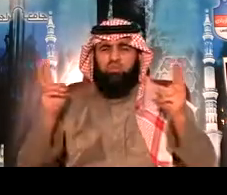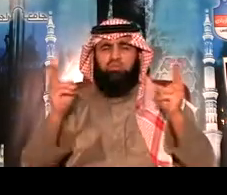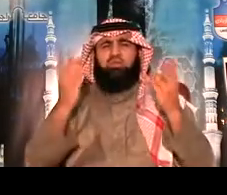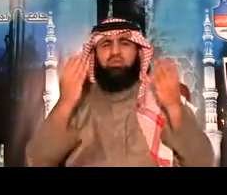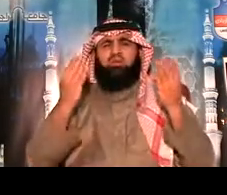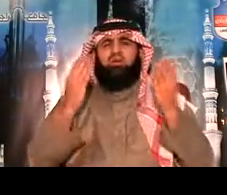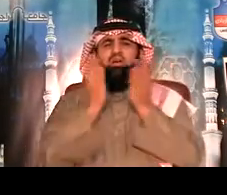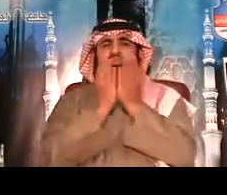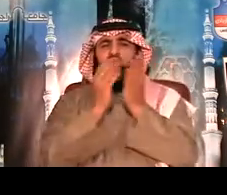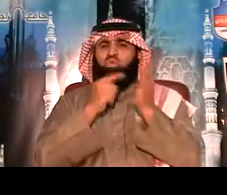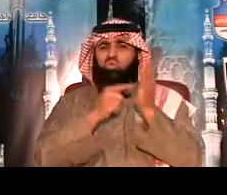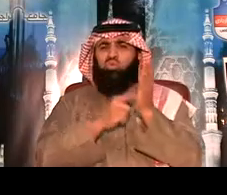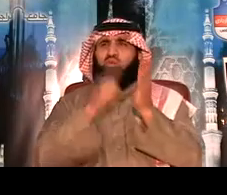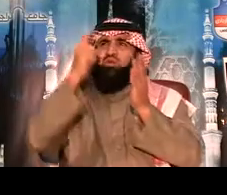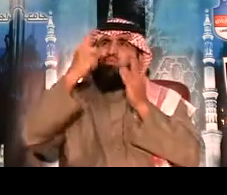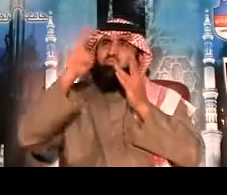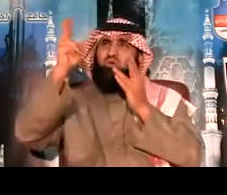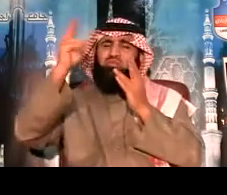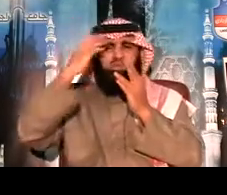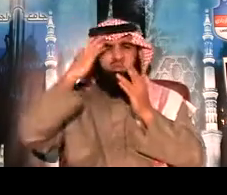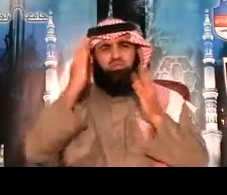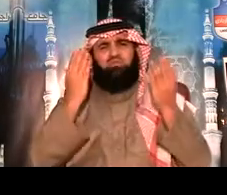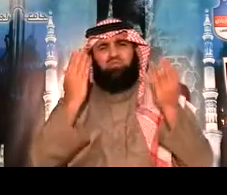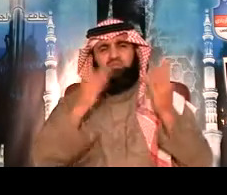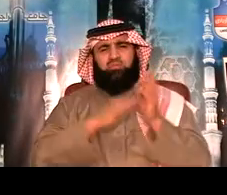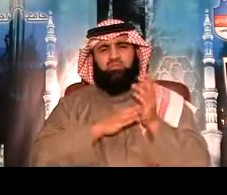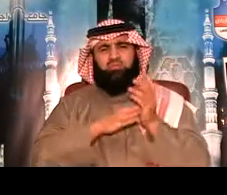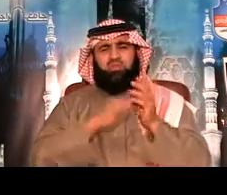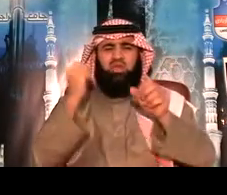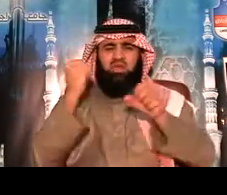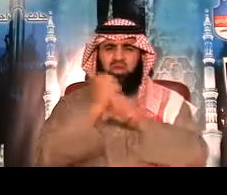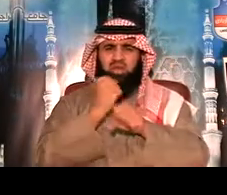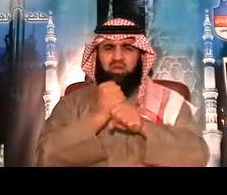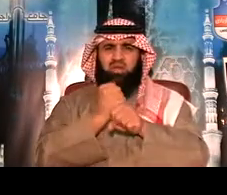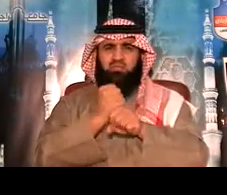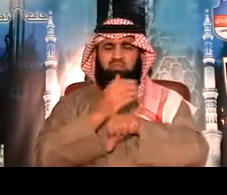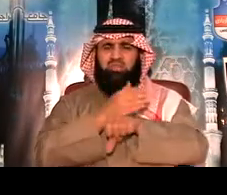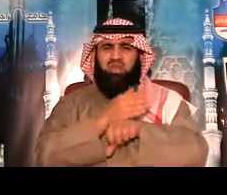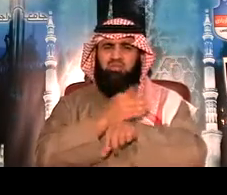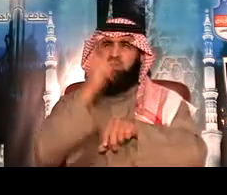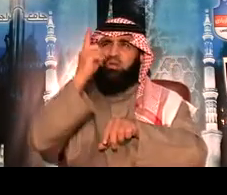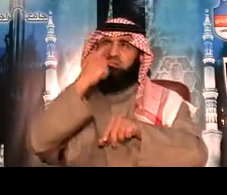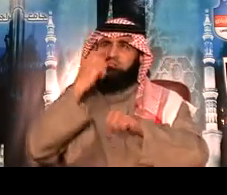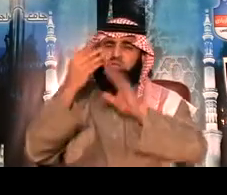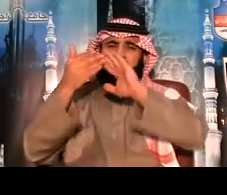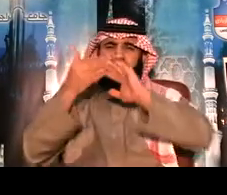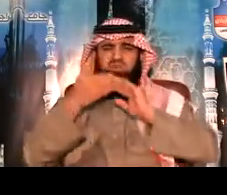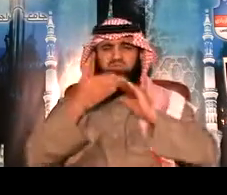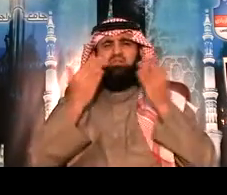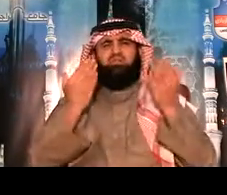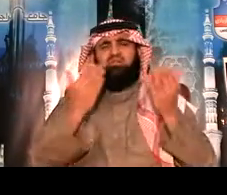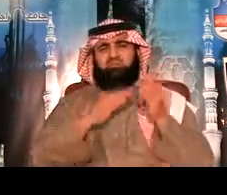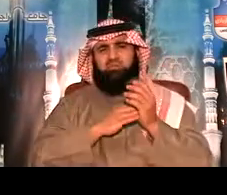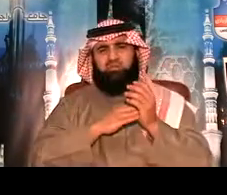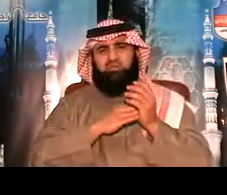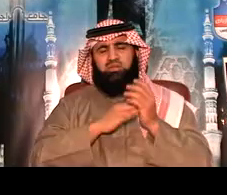الدعاء ومنك الإجابة، هذا الجهد ومنك التكلان وعليك التكلان، ولا حول ولا